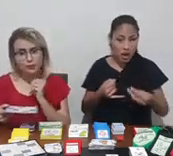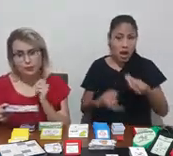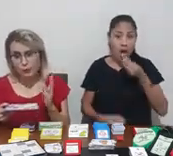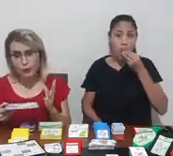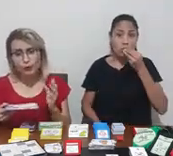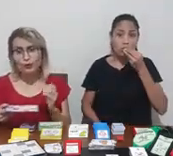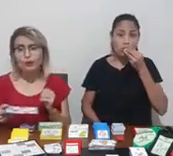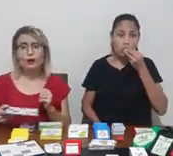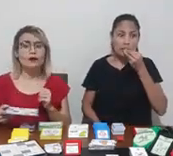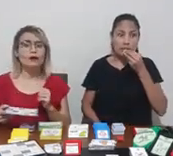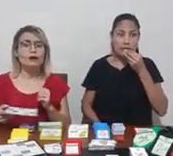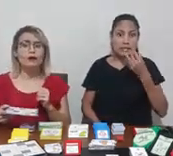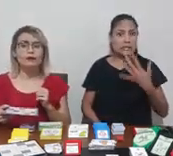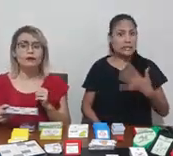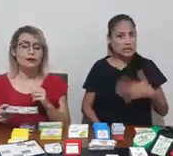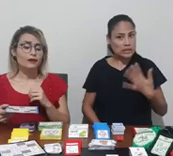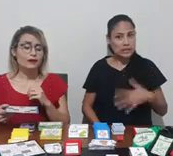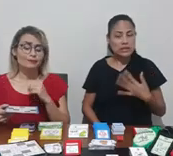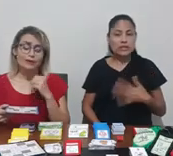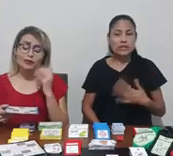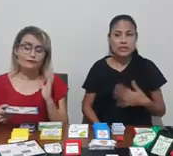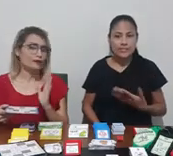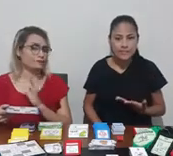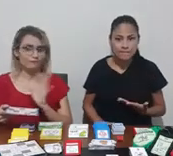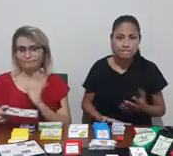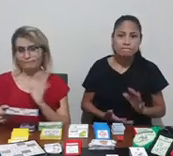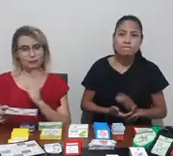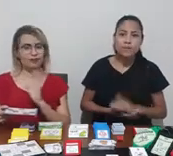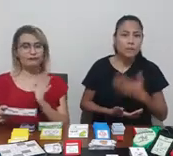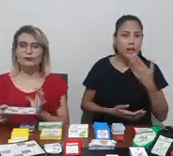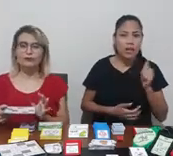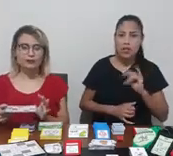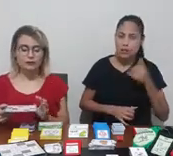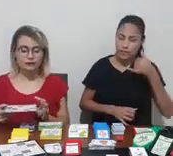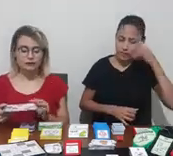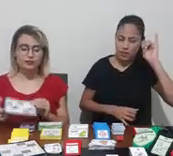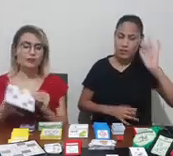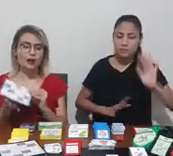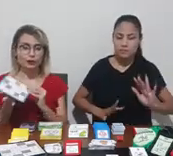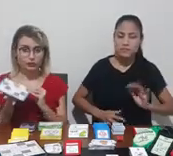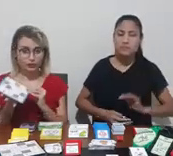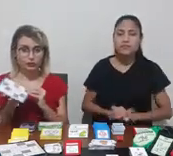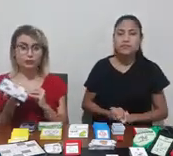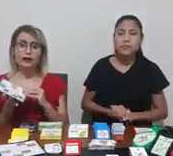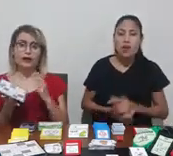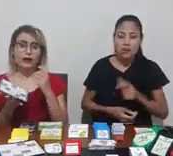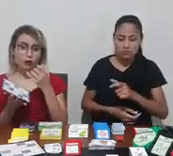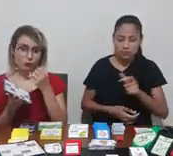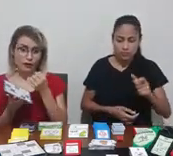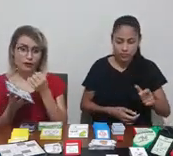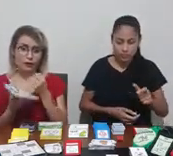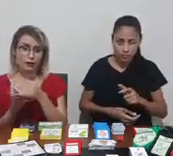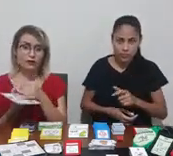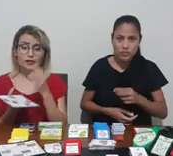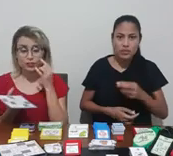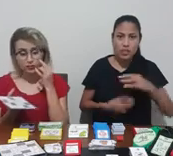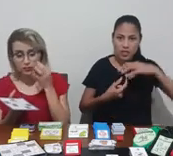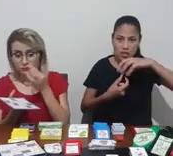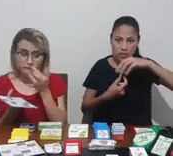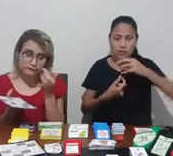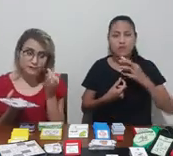bote na boca, né? Enfim, prefiro evitar. Então a rodinha é algo maior